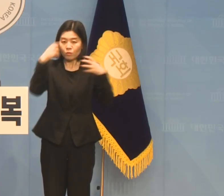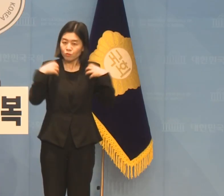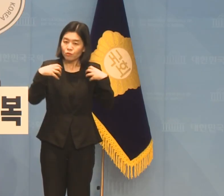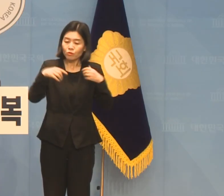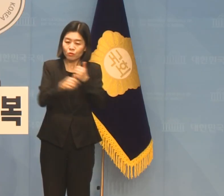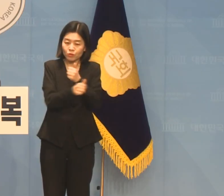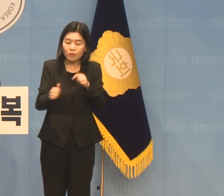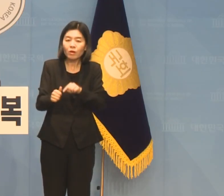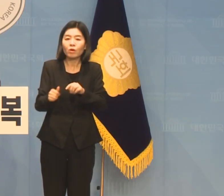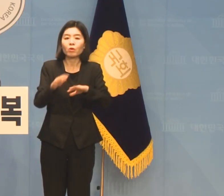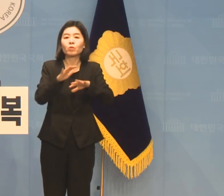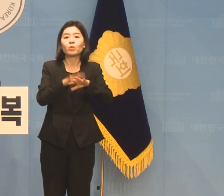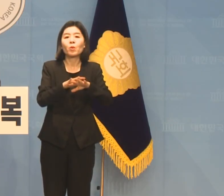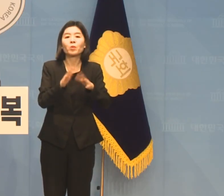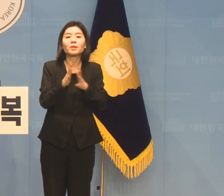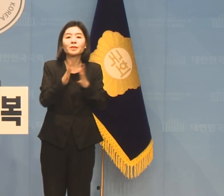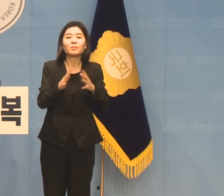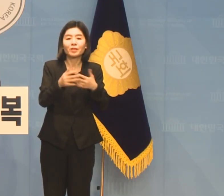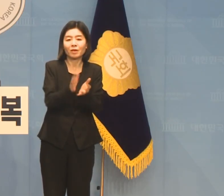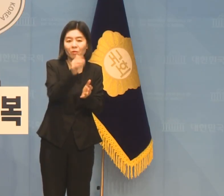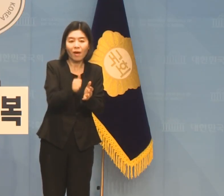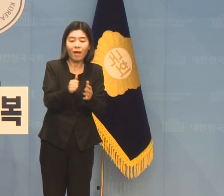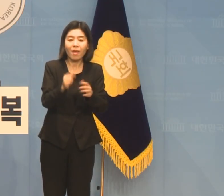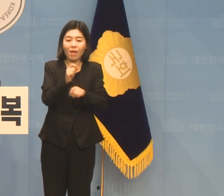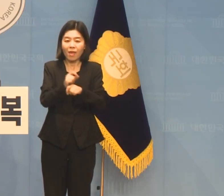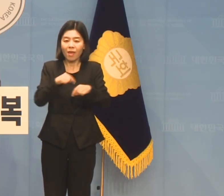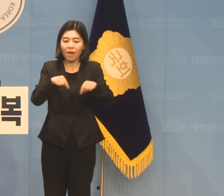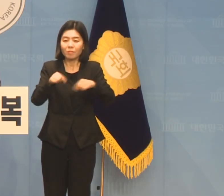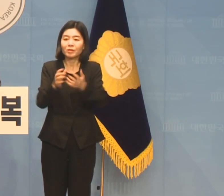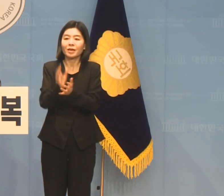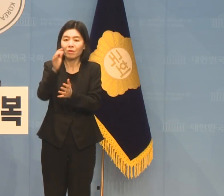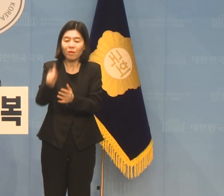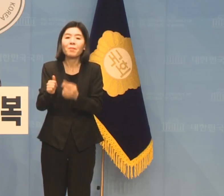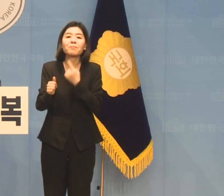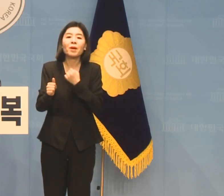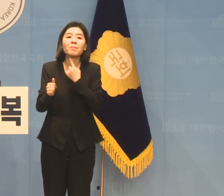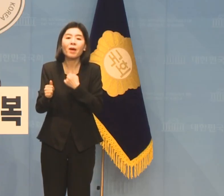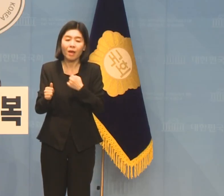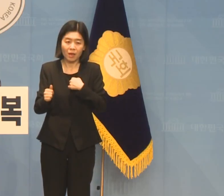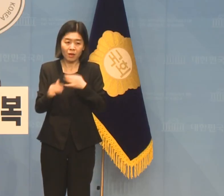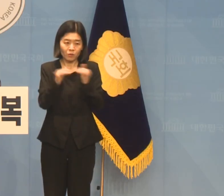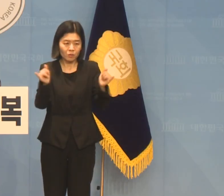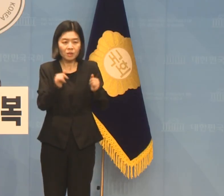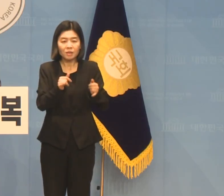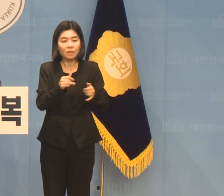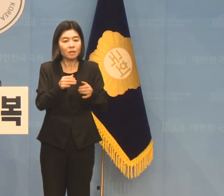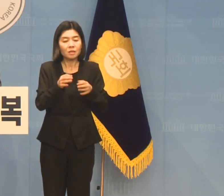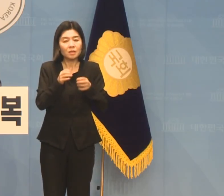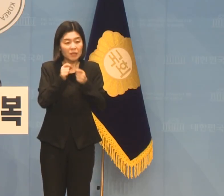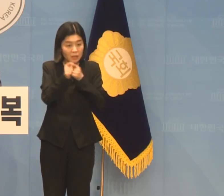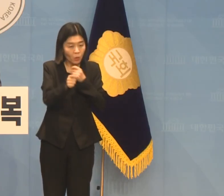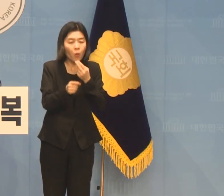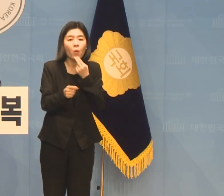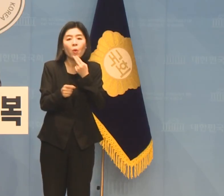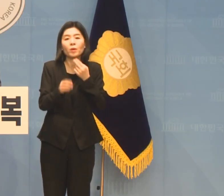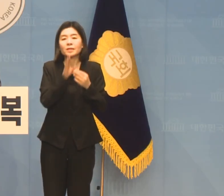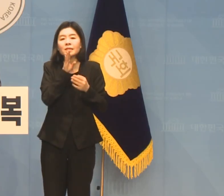하면서 국민들을 속이지 않고 오직 진정성, 한마음으로